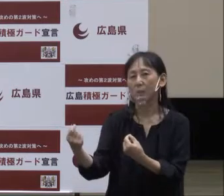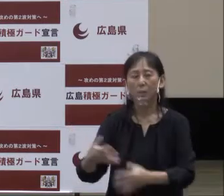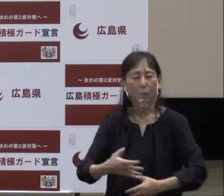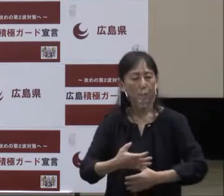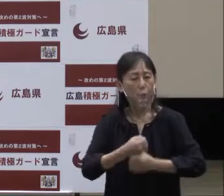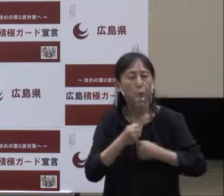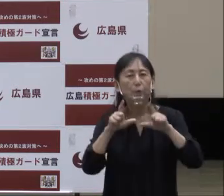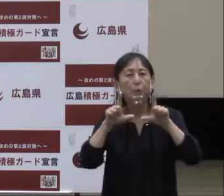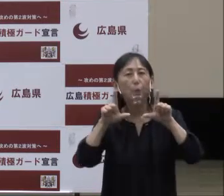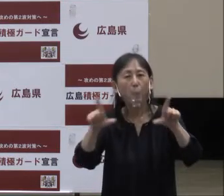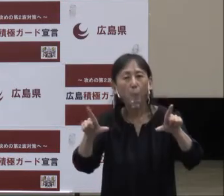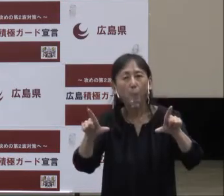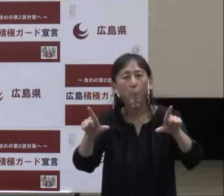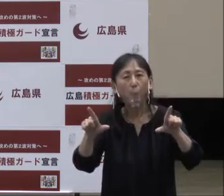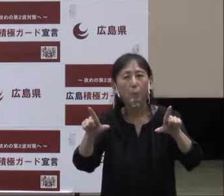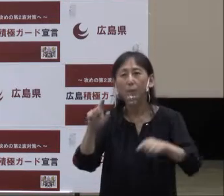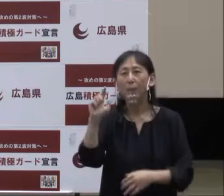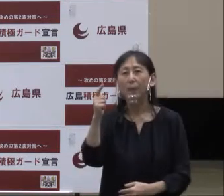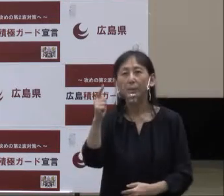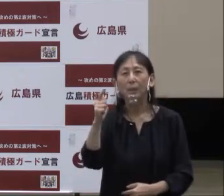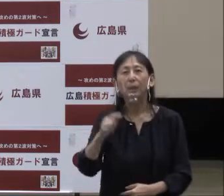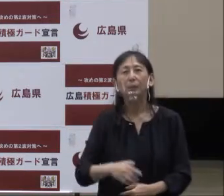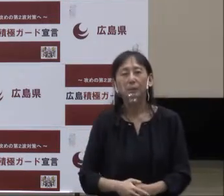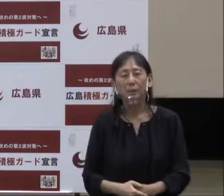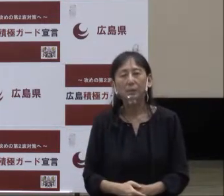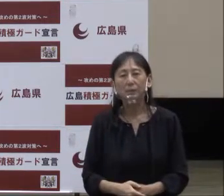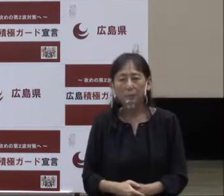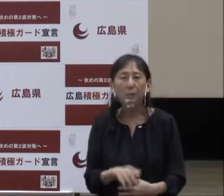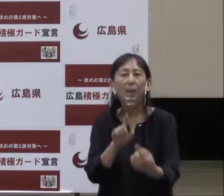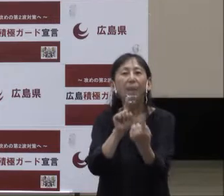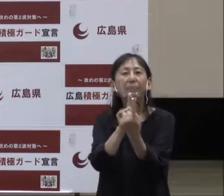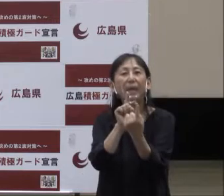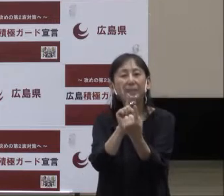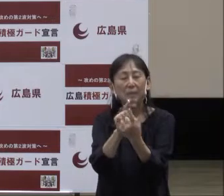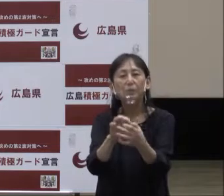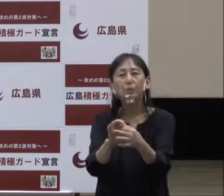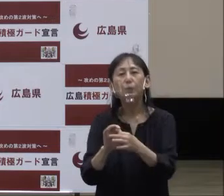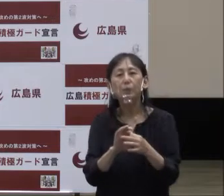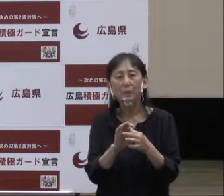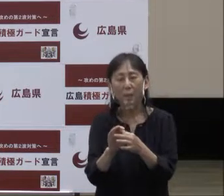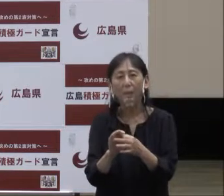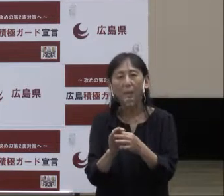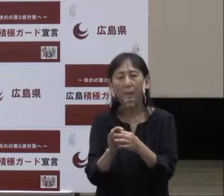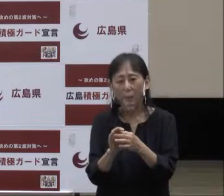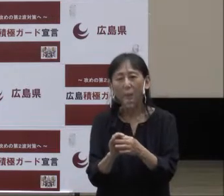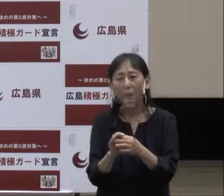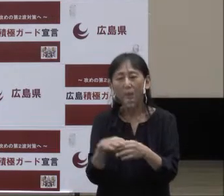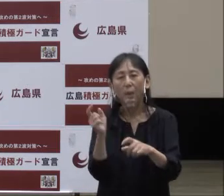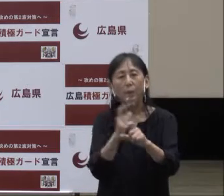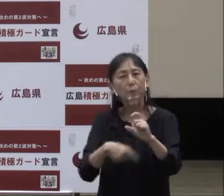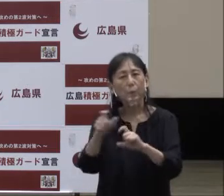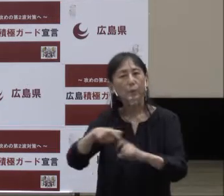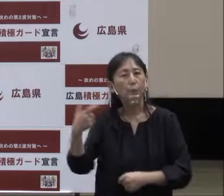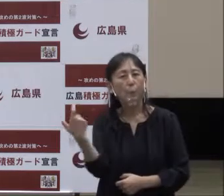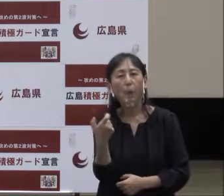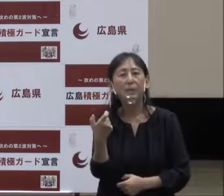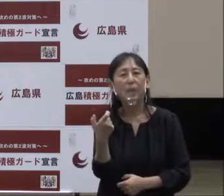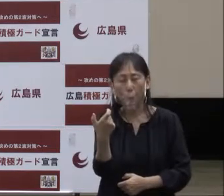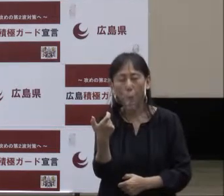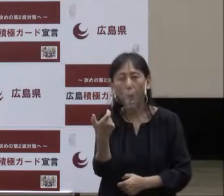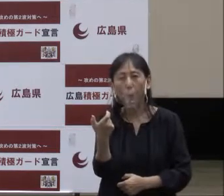報って言ってもあれだと思うので、とにかく対策についてもですね、より強化したものを合わせ